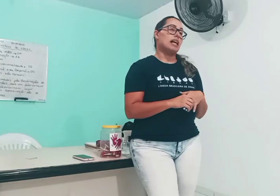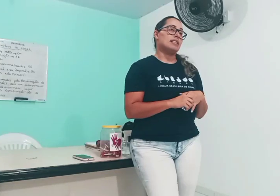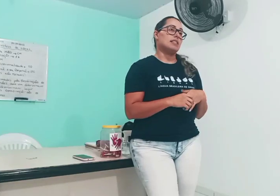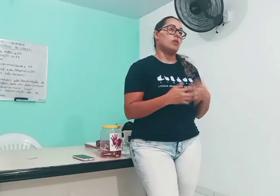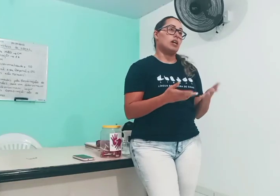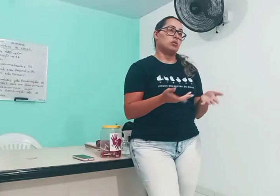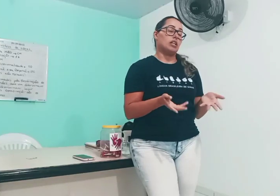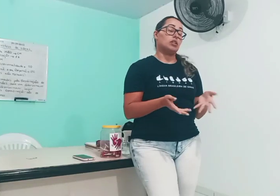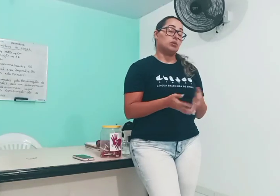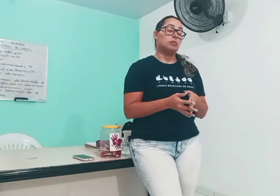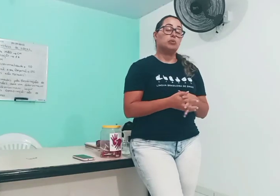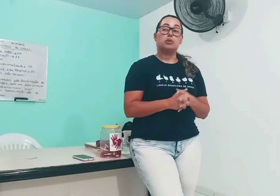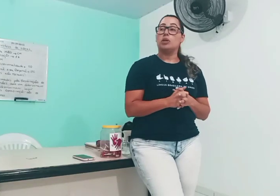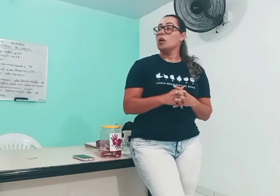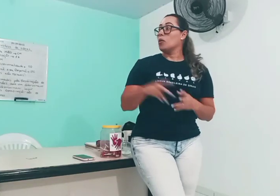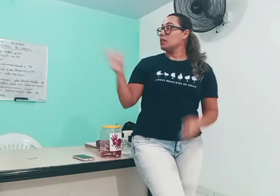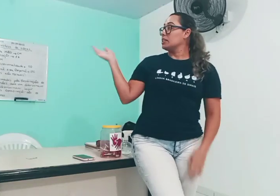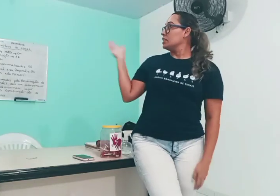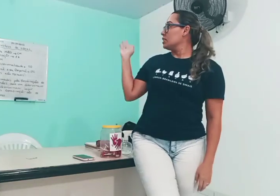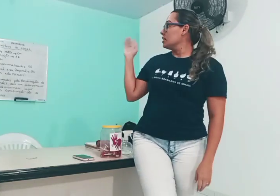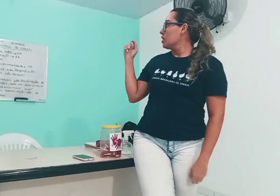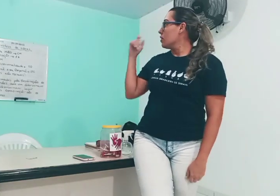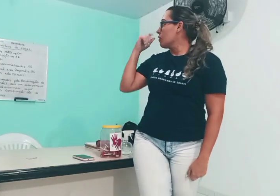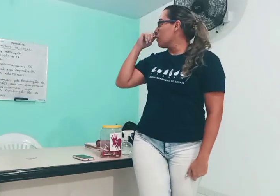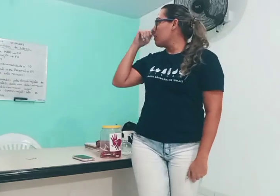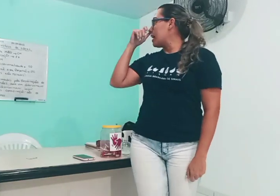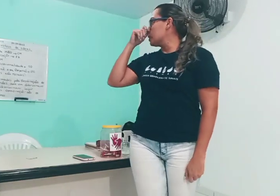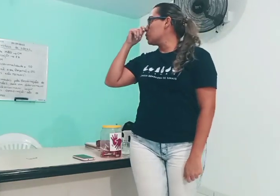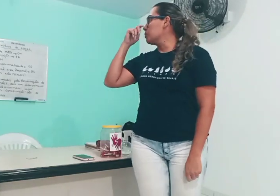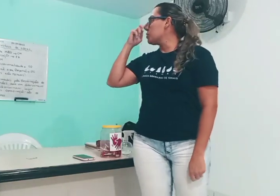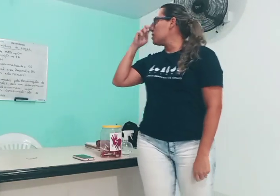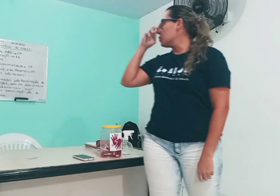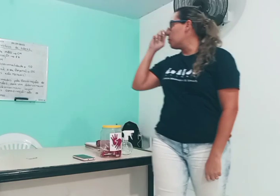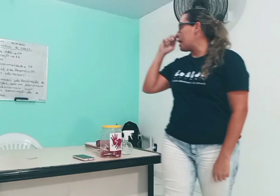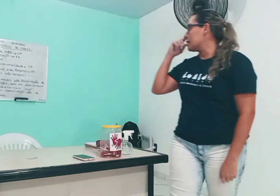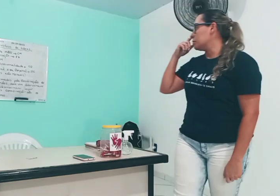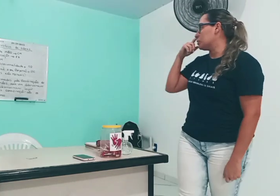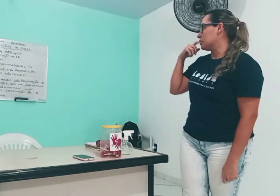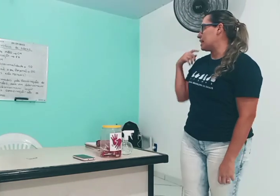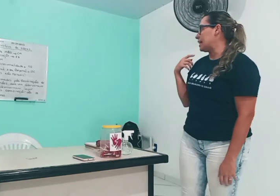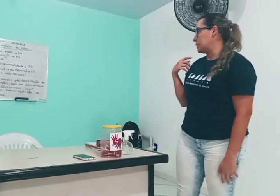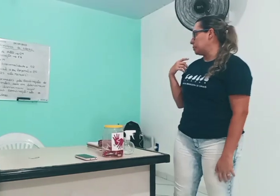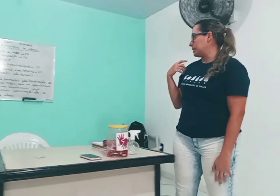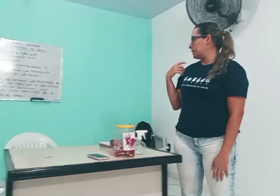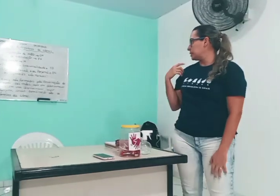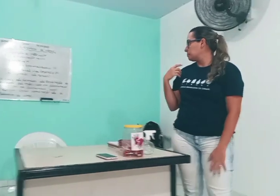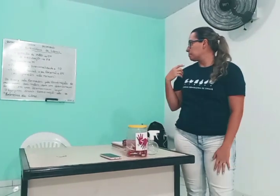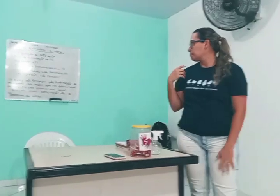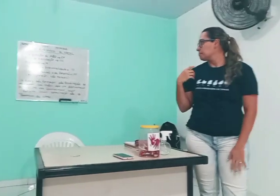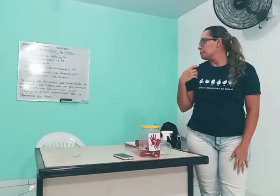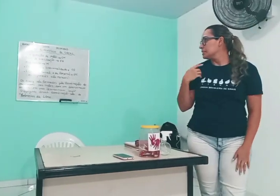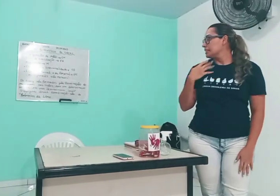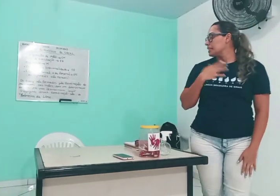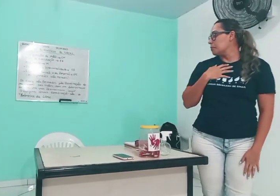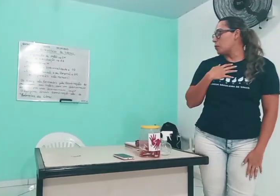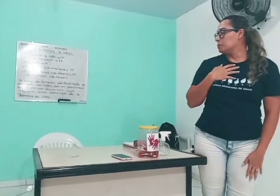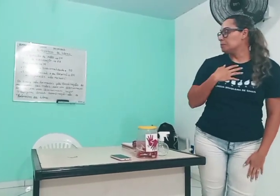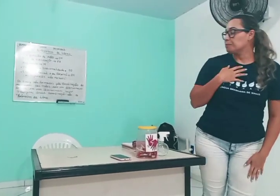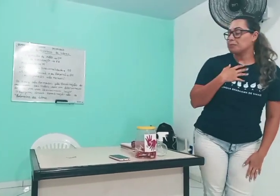sinais, né? Eu acho que ajuda muito quando a gente fala sobre os 5 parâmetros da Libras. Tá bom?